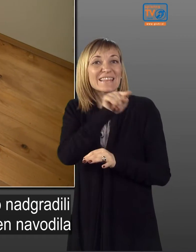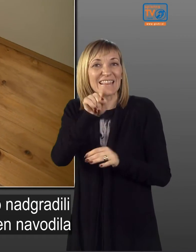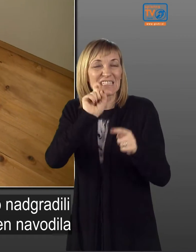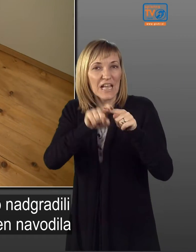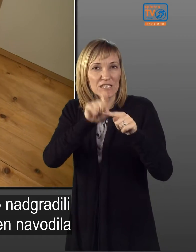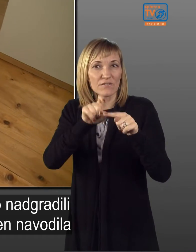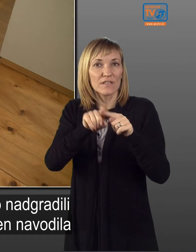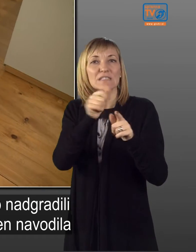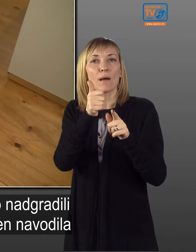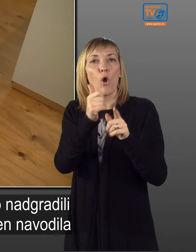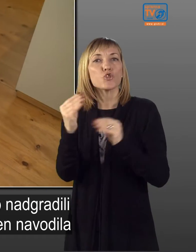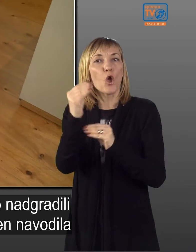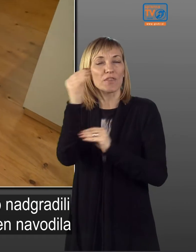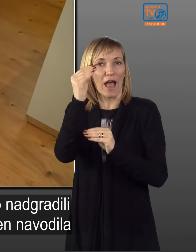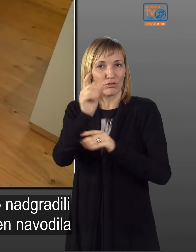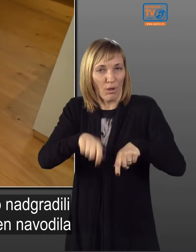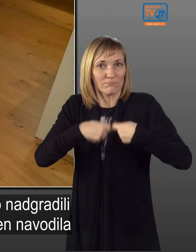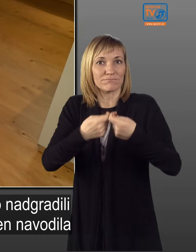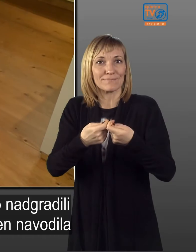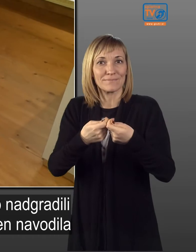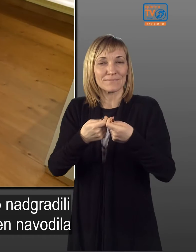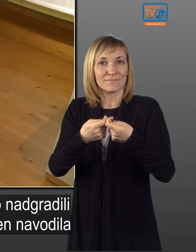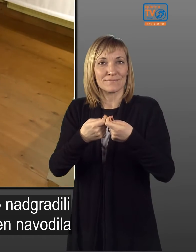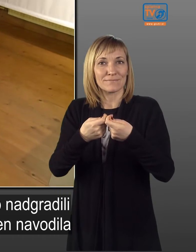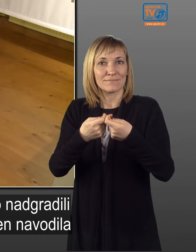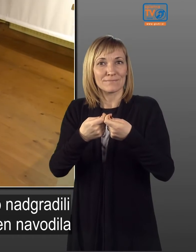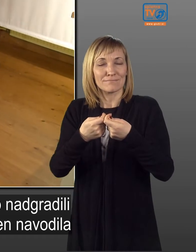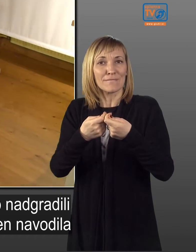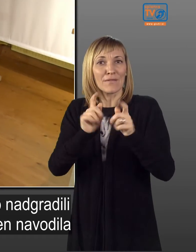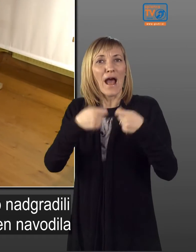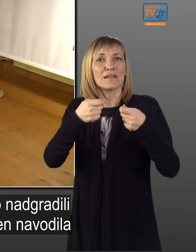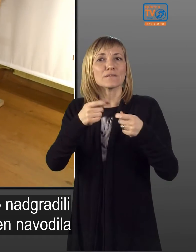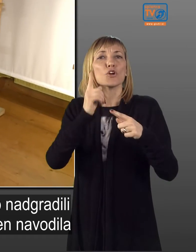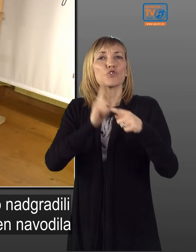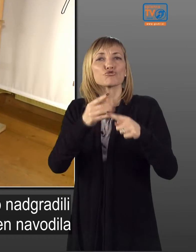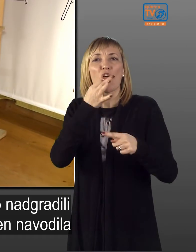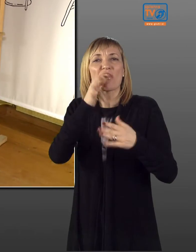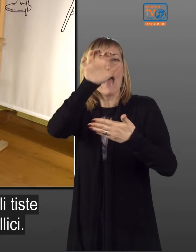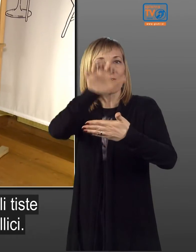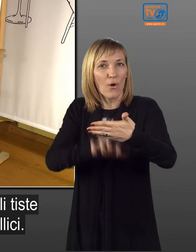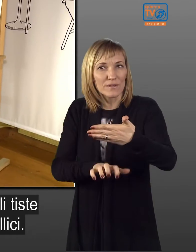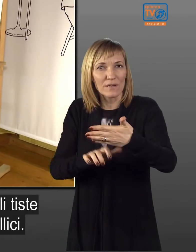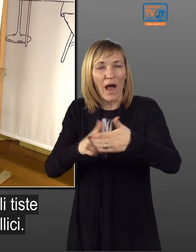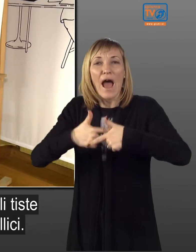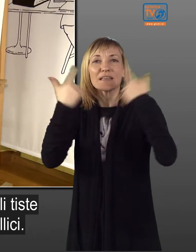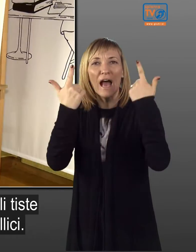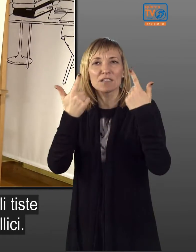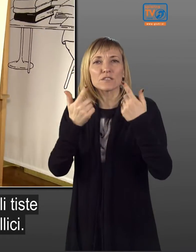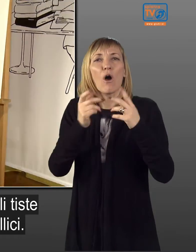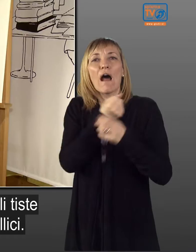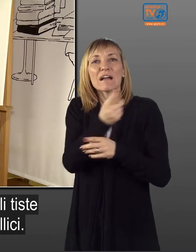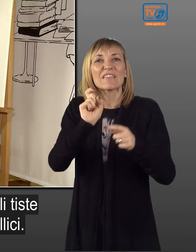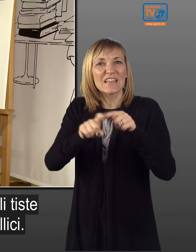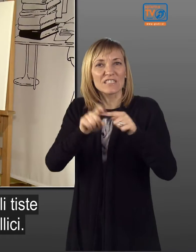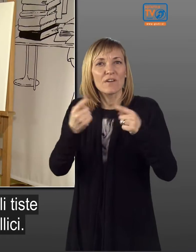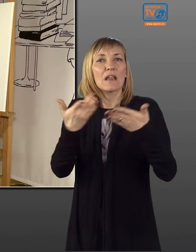v bistvu samo nadgradili s tem, da smo dali navodila zraven oziroma da smo pojasnili tiste eksponate